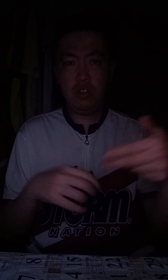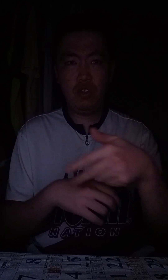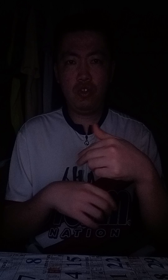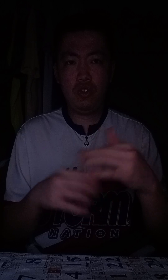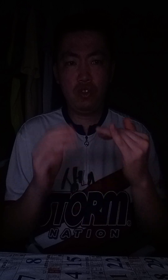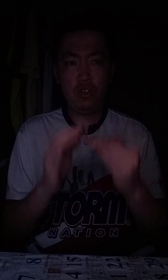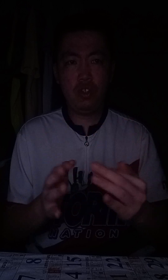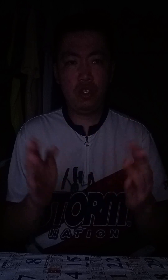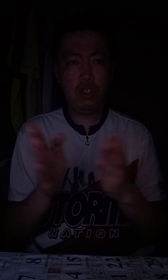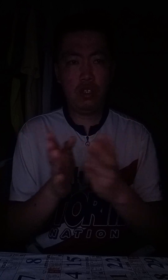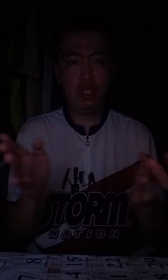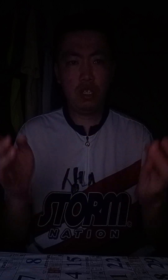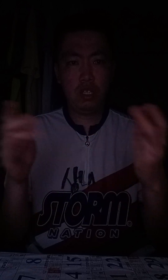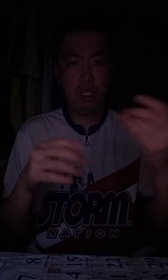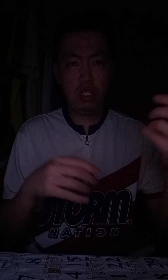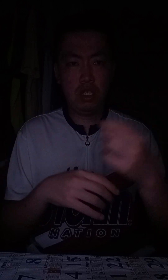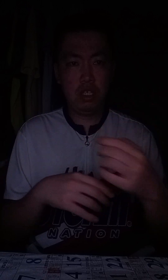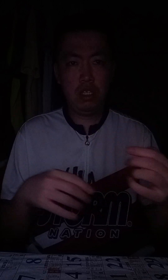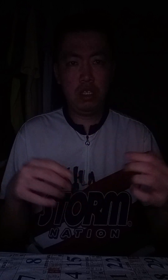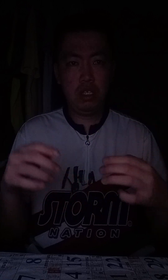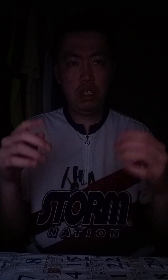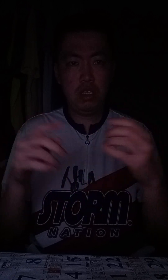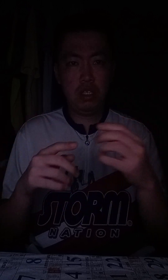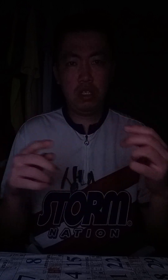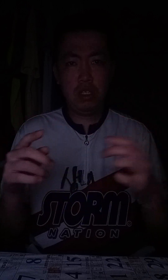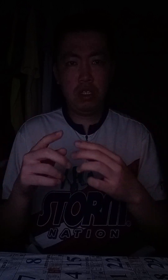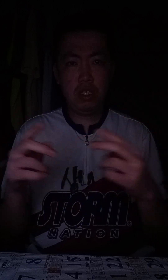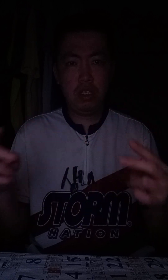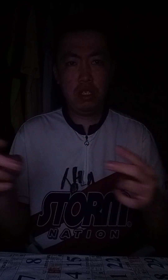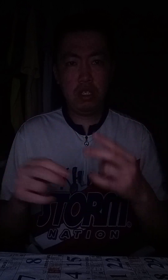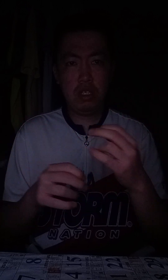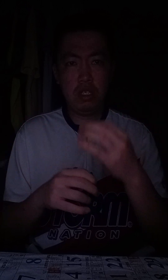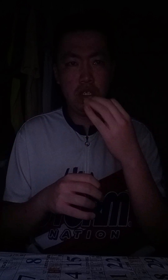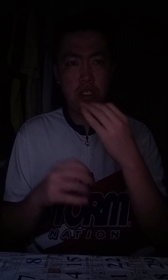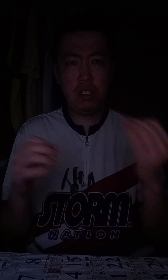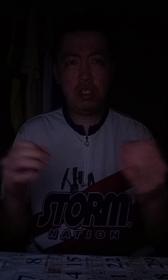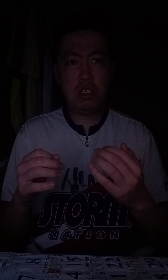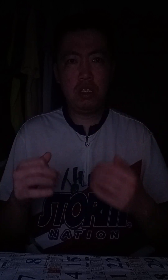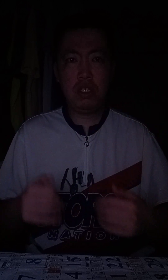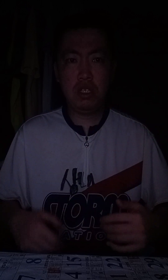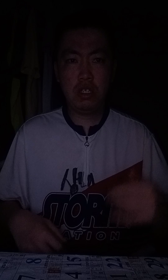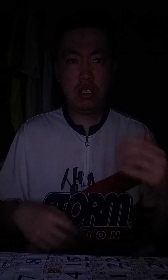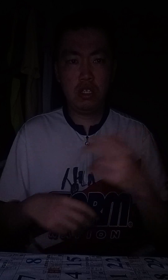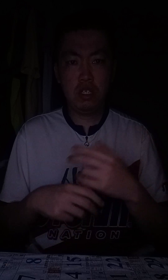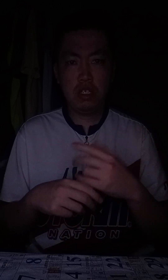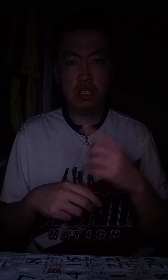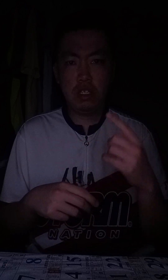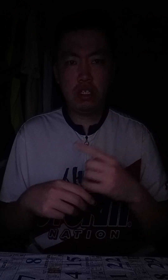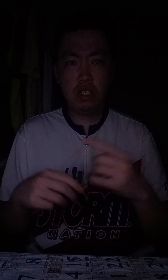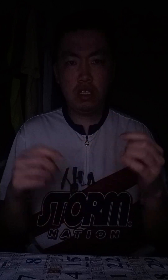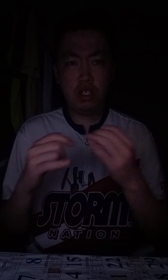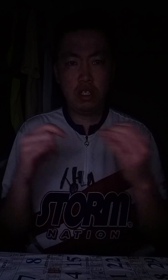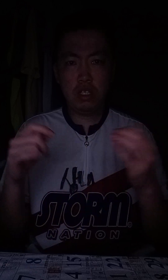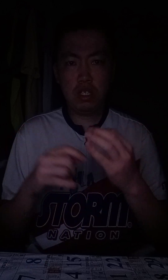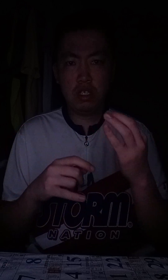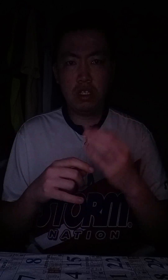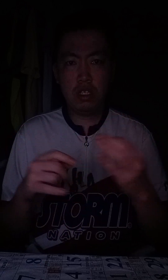앞차가 눈길에서 옆으로 이렇게 스무스하게 넘어졌다 했었거든요. 이번 사고로 버스 운전자 1명이 중상을, 승객